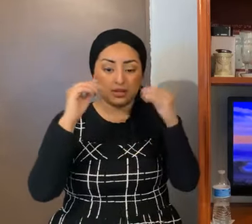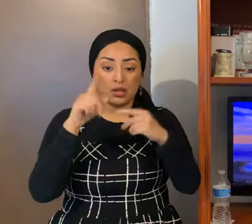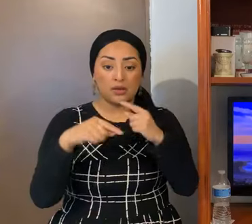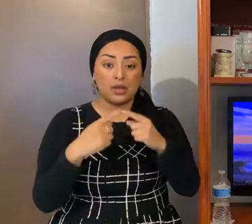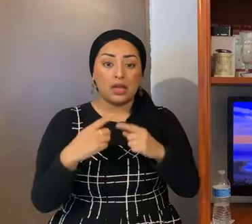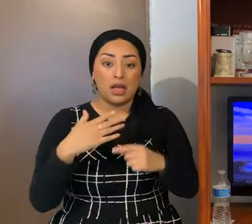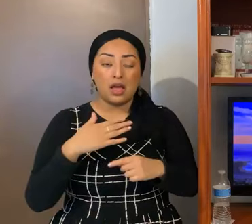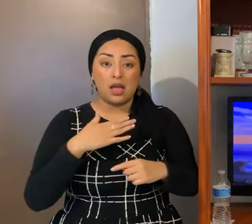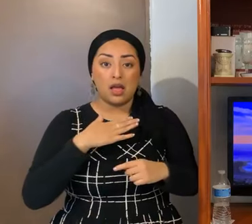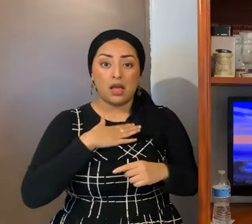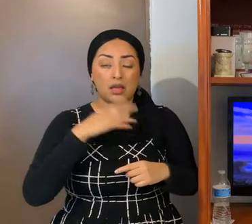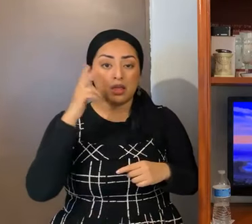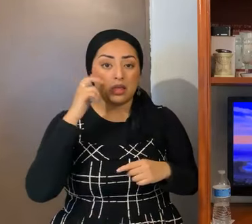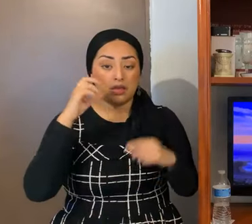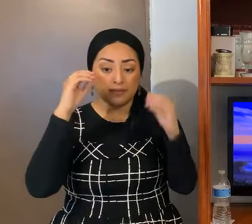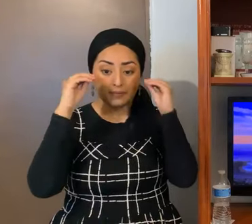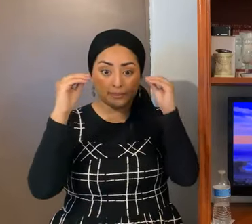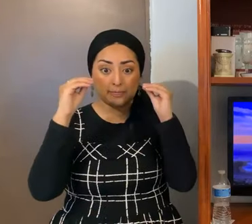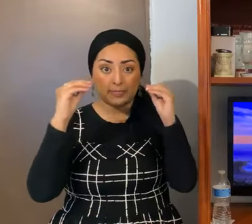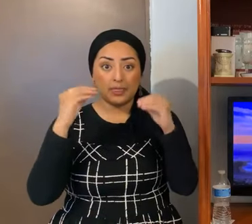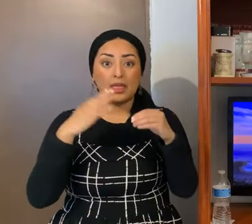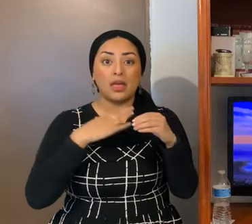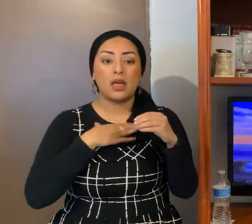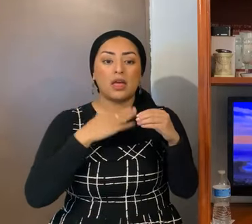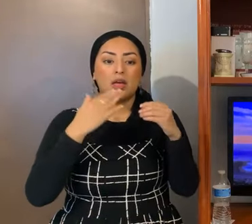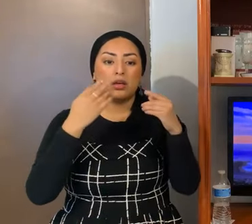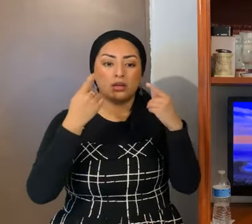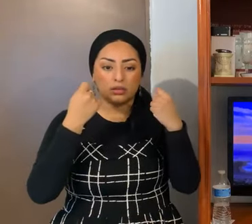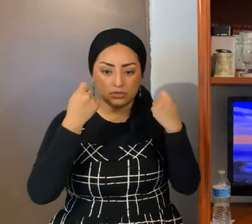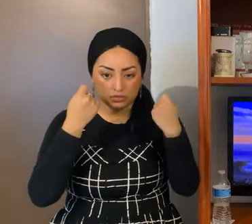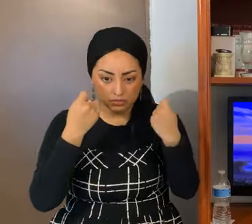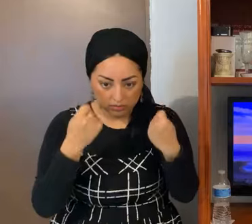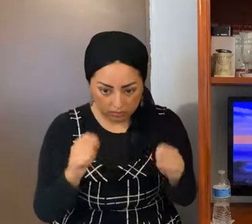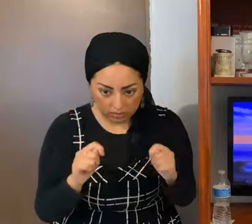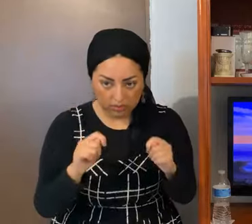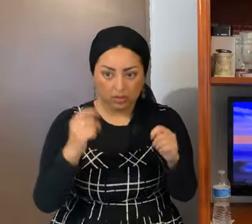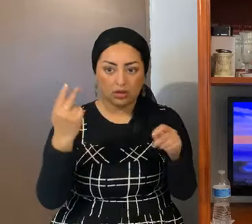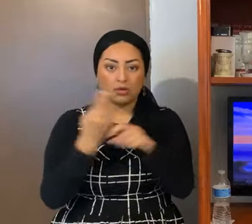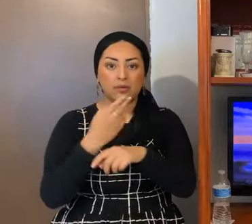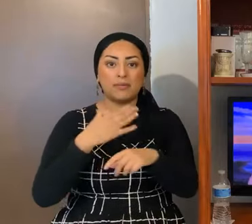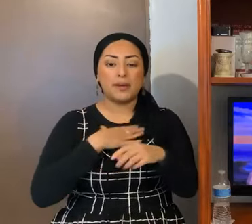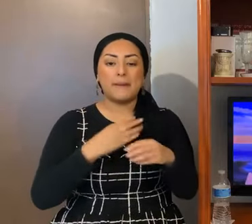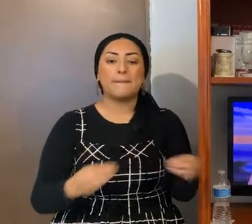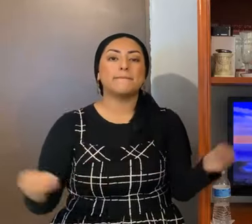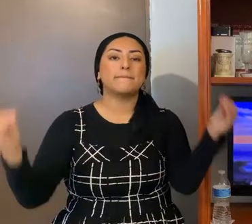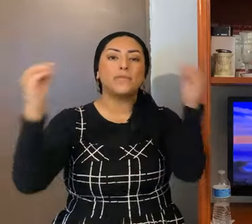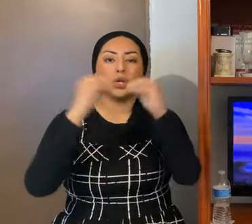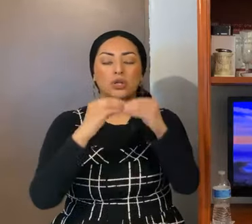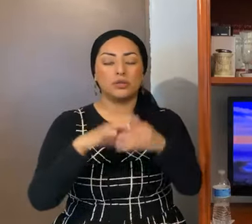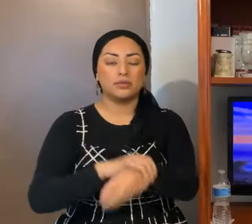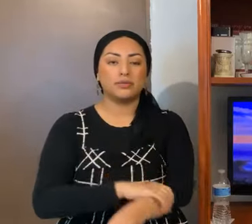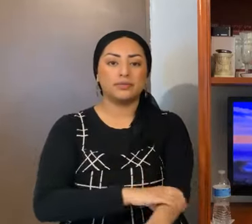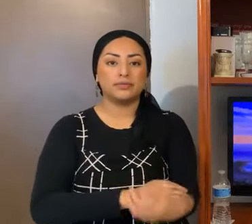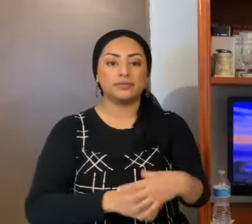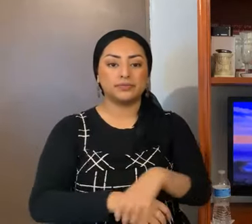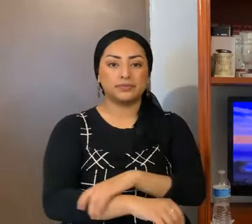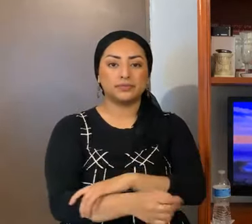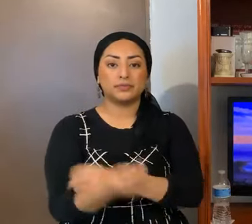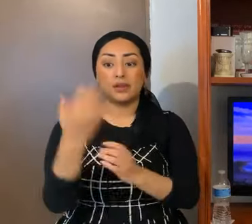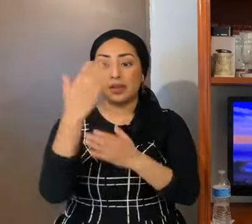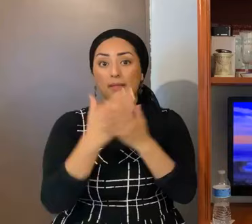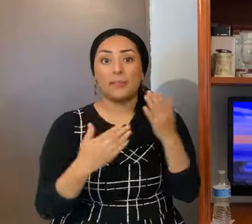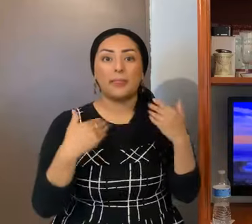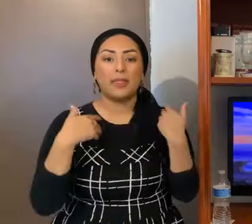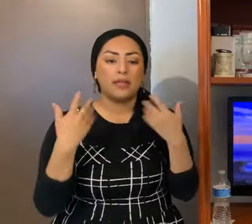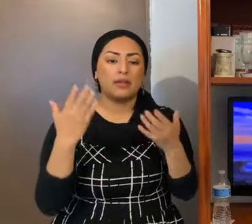yo escucho una administración, trato de que me toque lo más posible, aunque sean cosas que a lo mejor yo